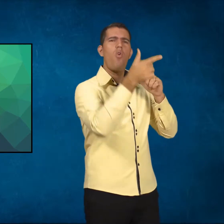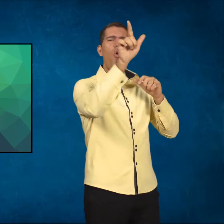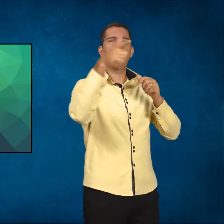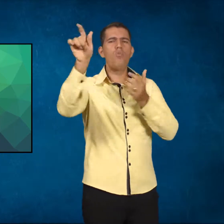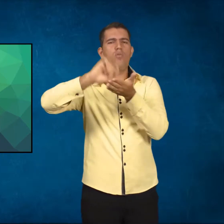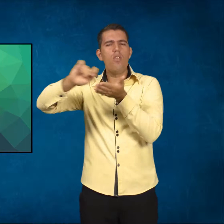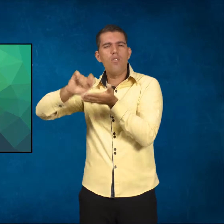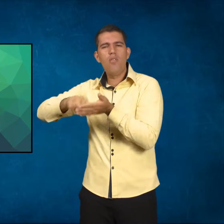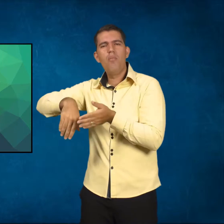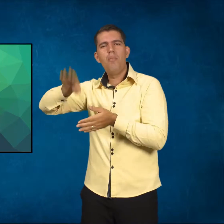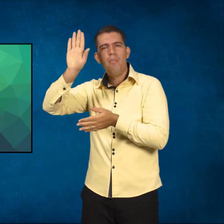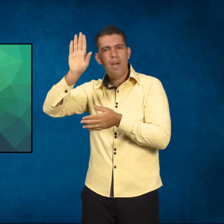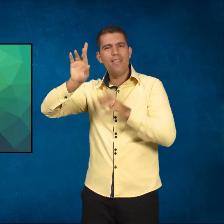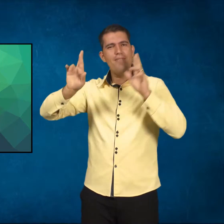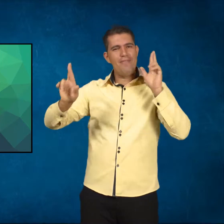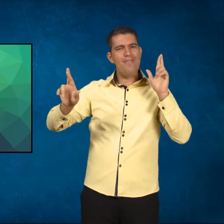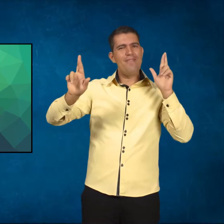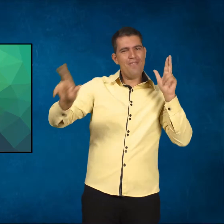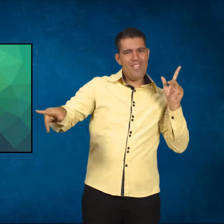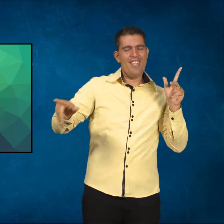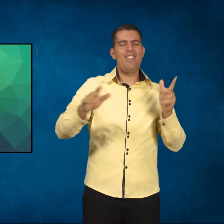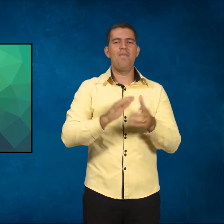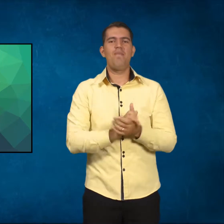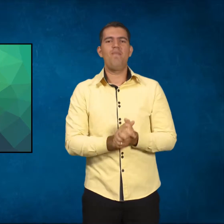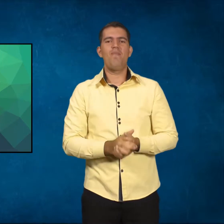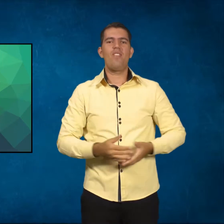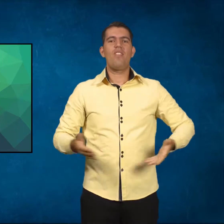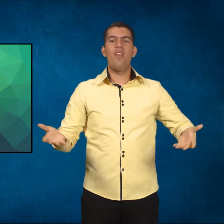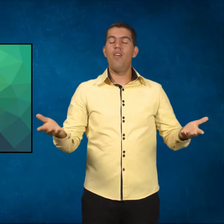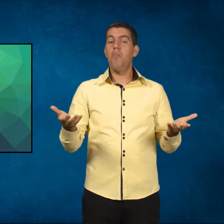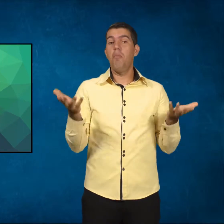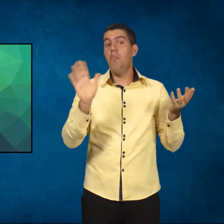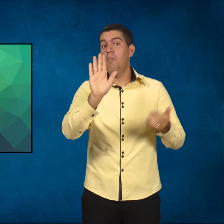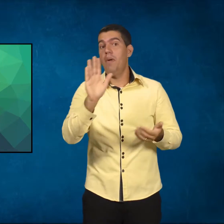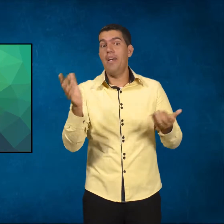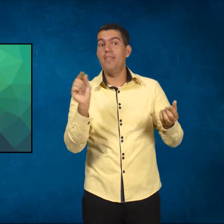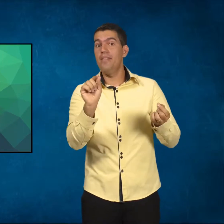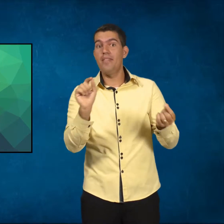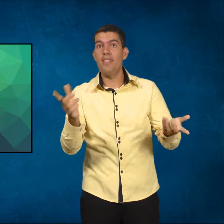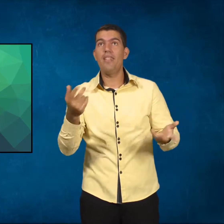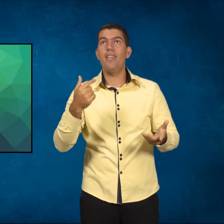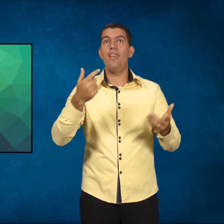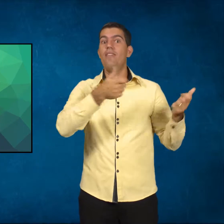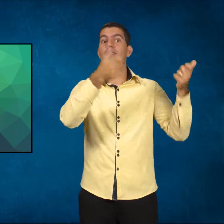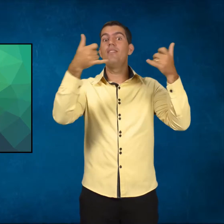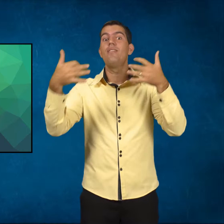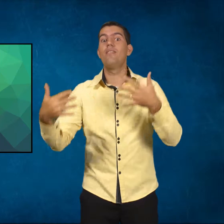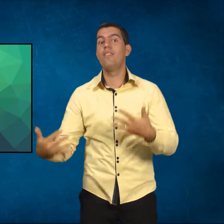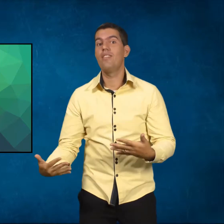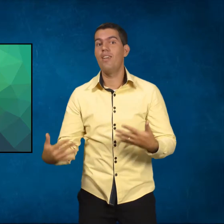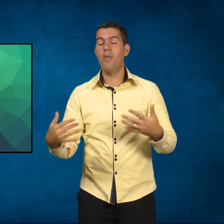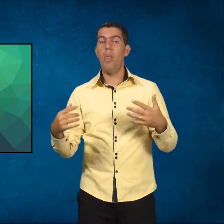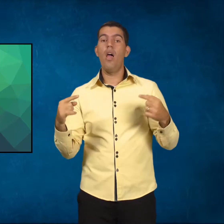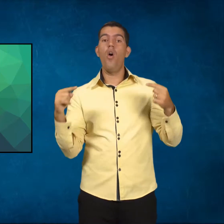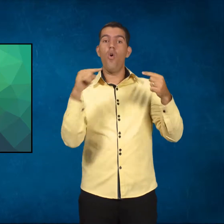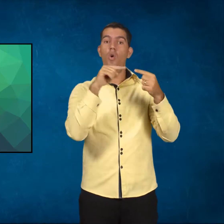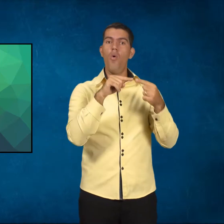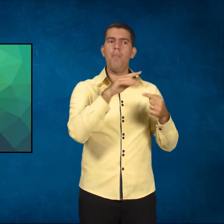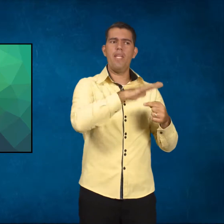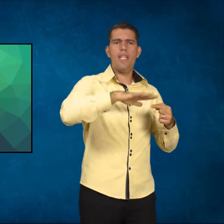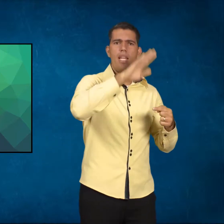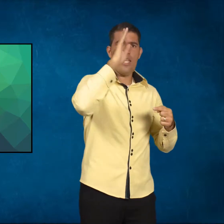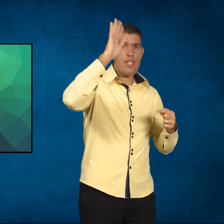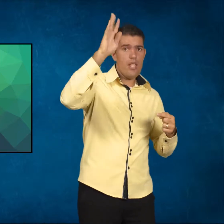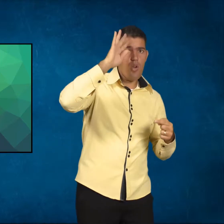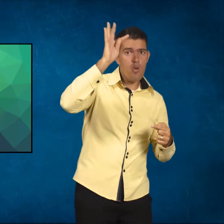autores que vocês vão encontrar lá. O que a gente pode elencar em relação à teoria de